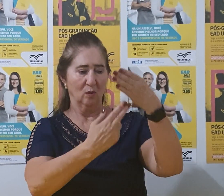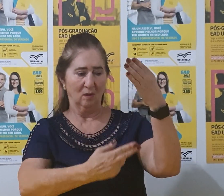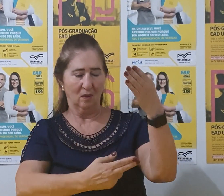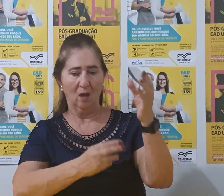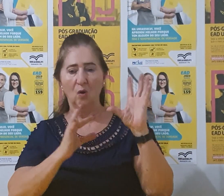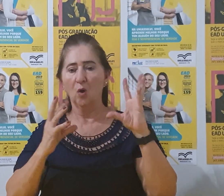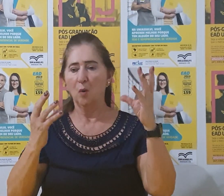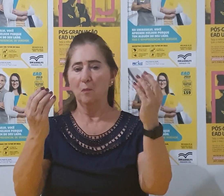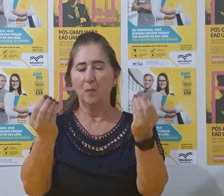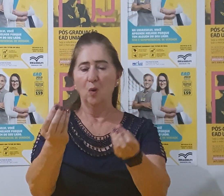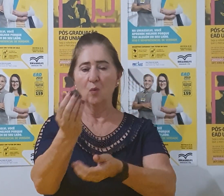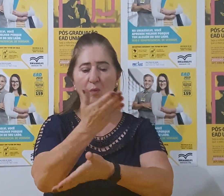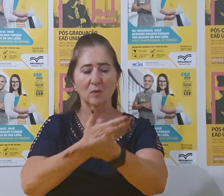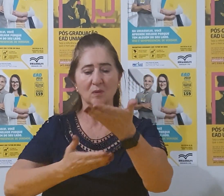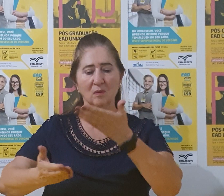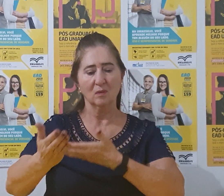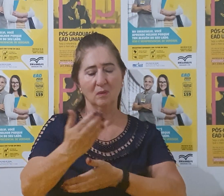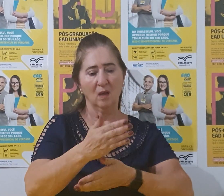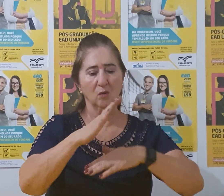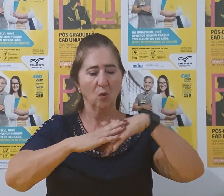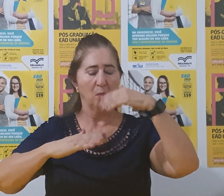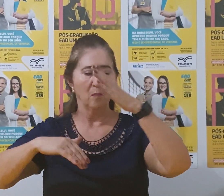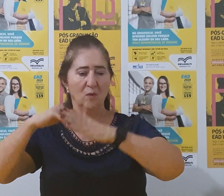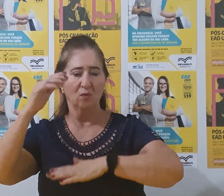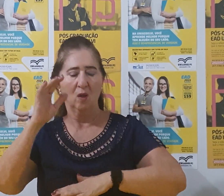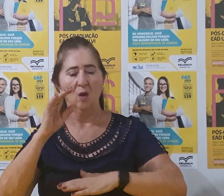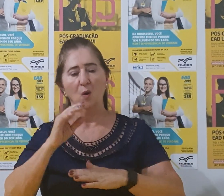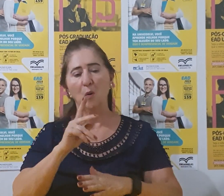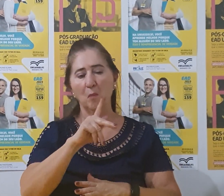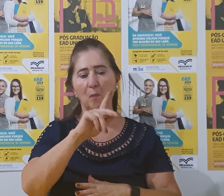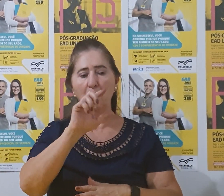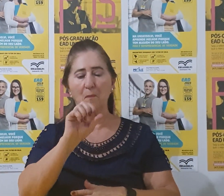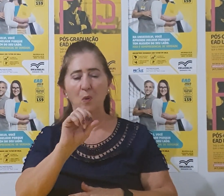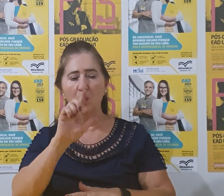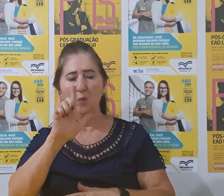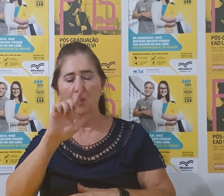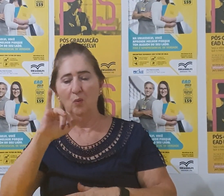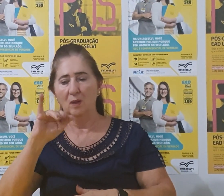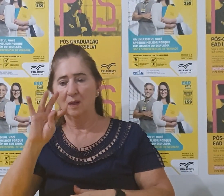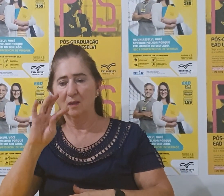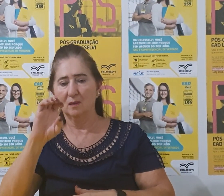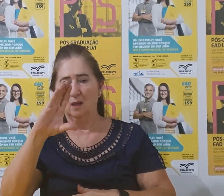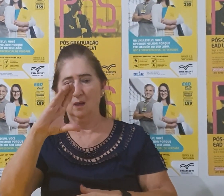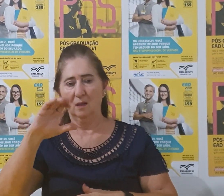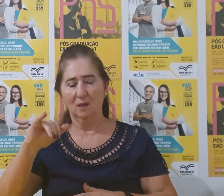que proporcione às pessoas surdas protagonizar